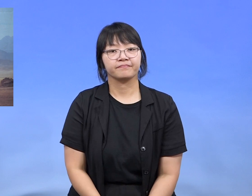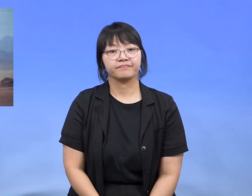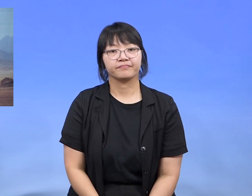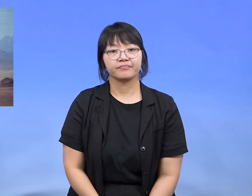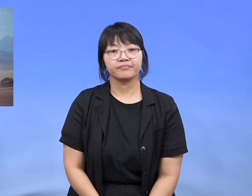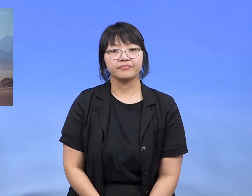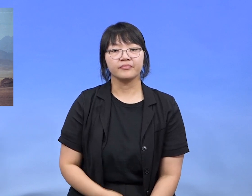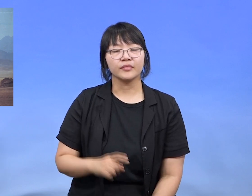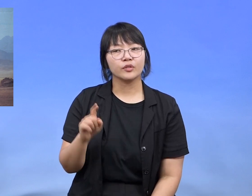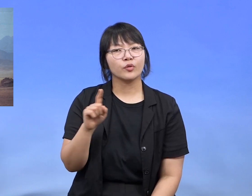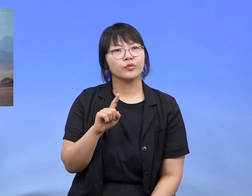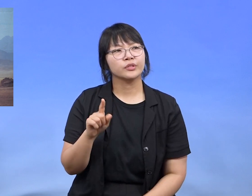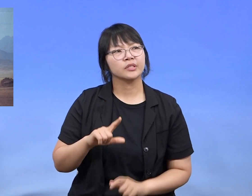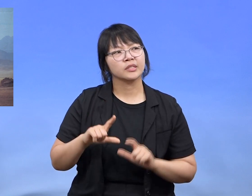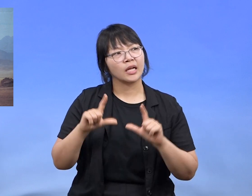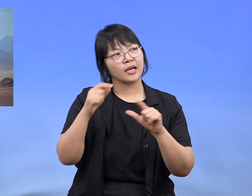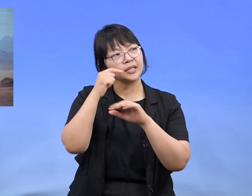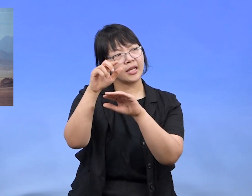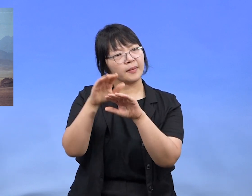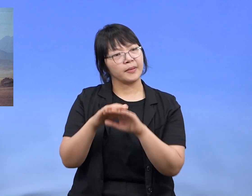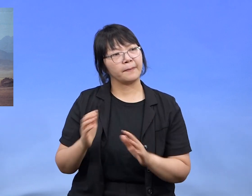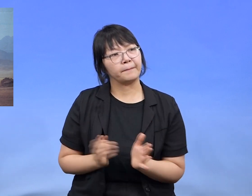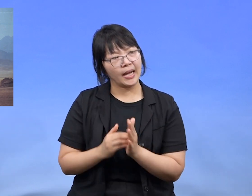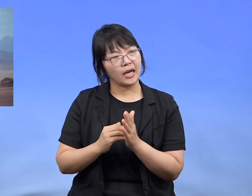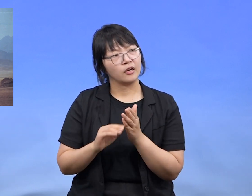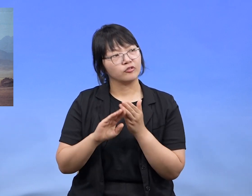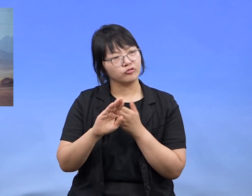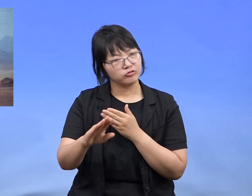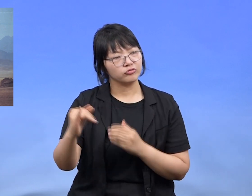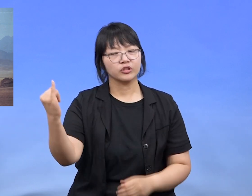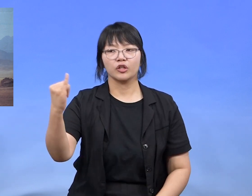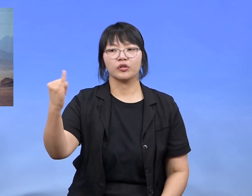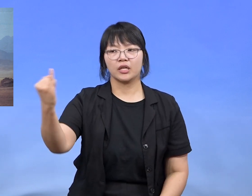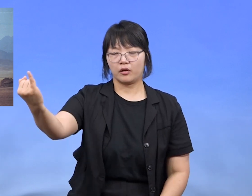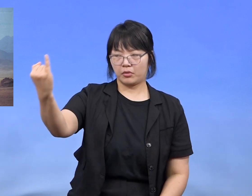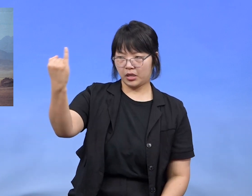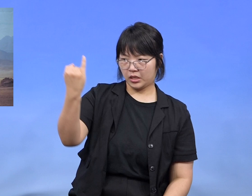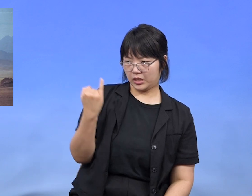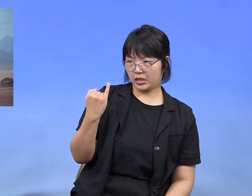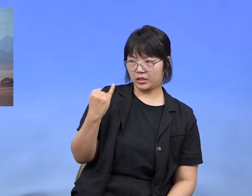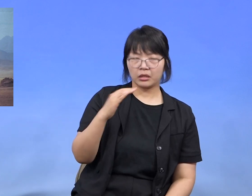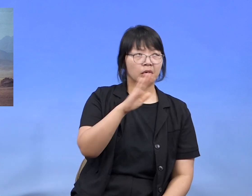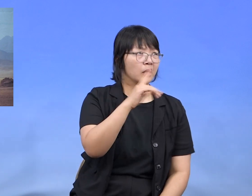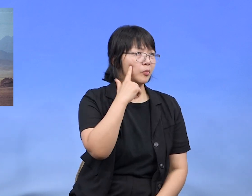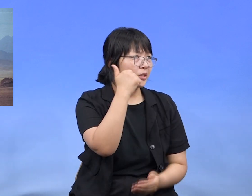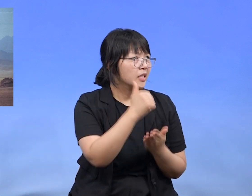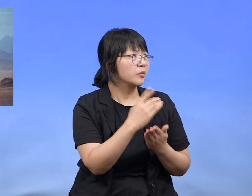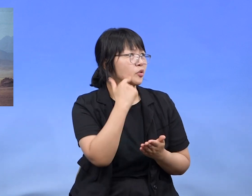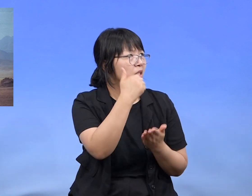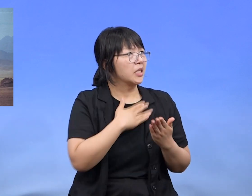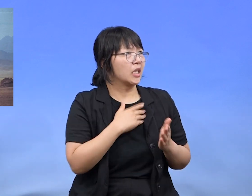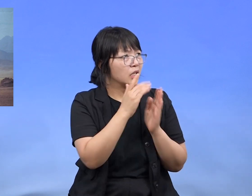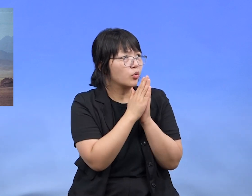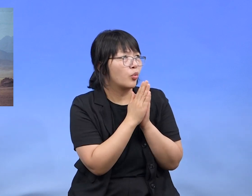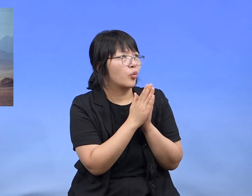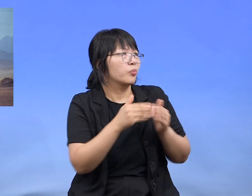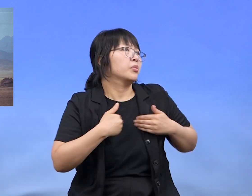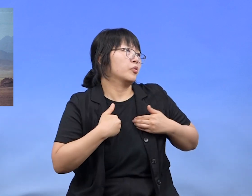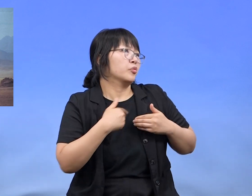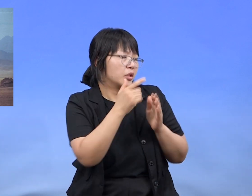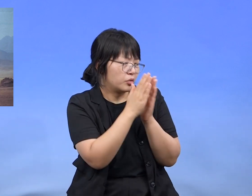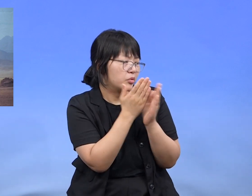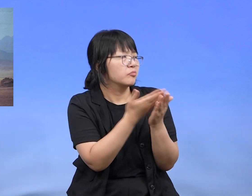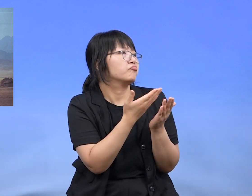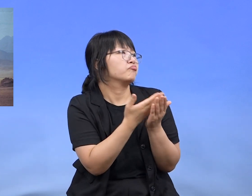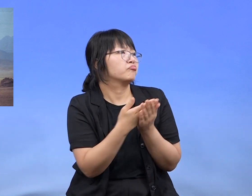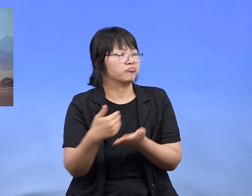한 자매가 어느 날 예배 끝난 후에 저를 찾아왔어요. 목사님, 저 기도 제목이 있어요. 기도해 주세요.